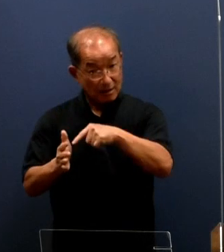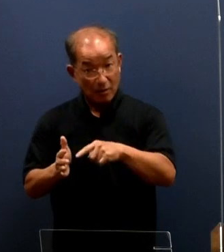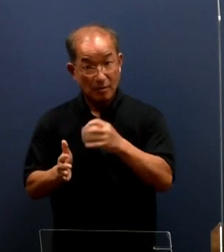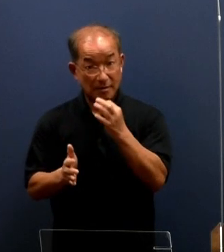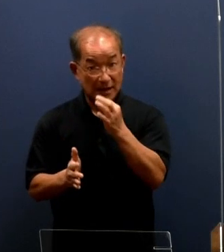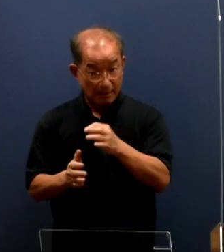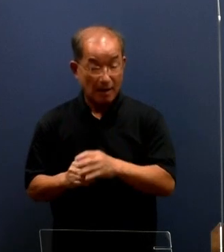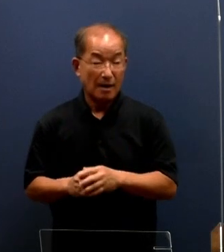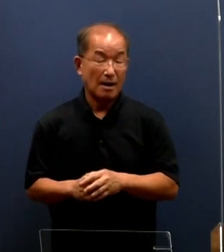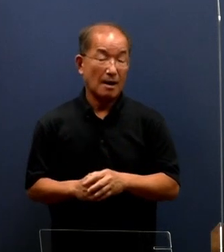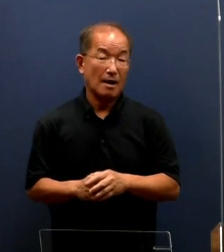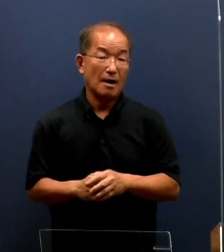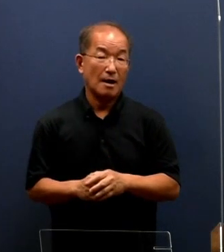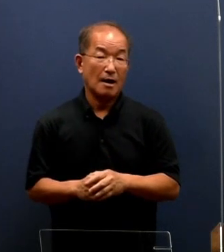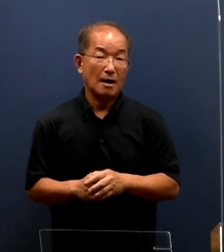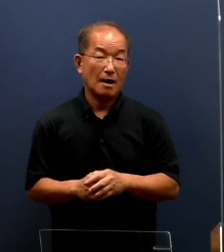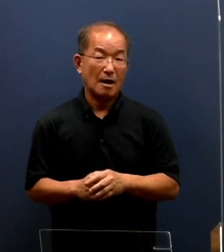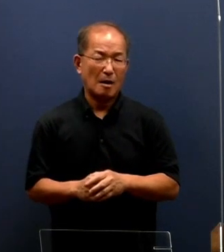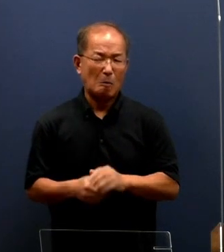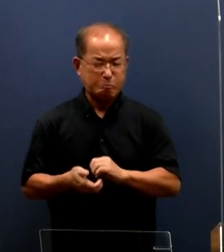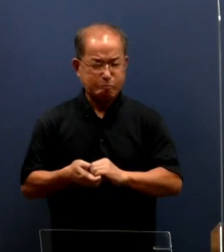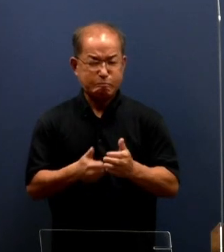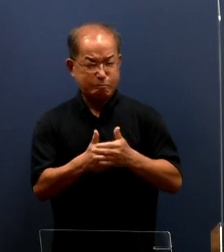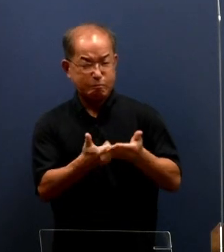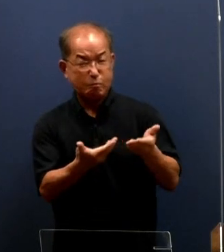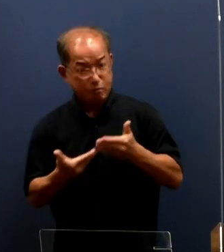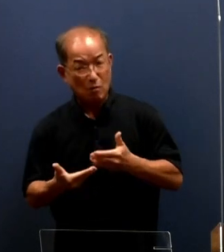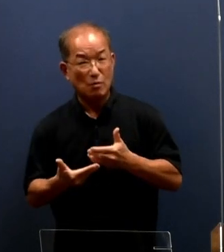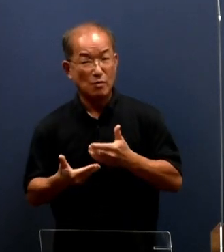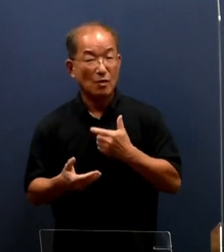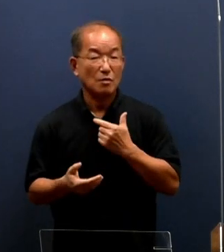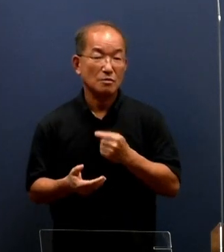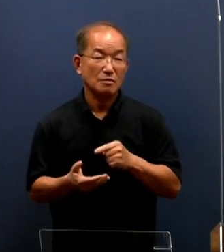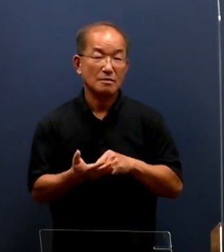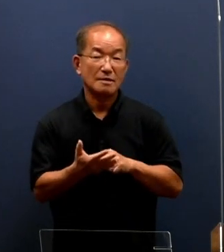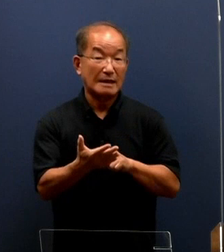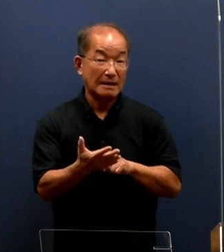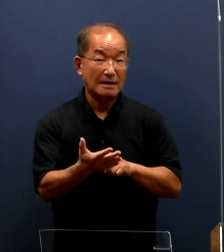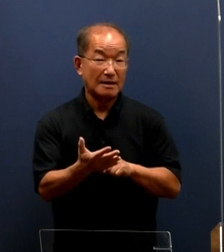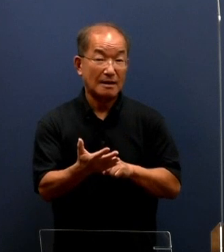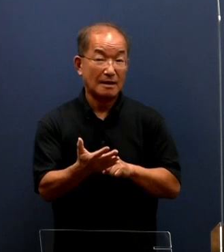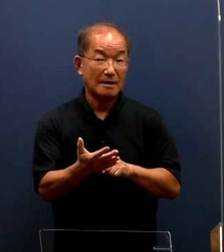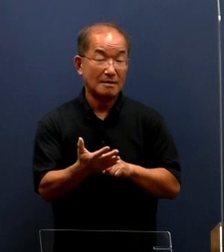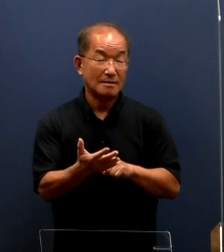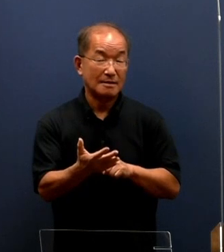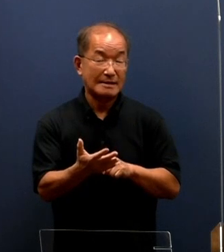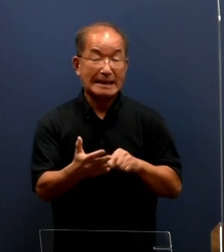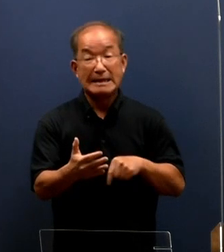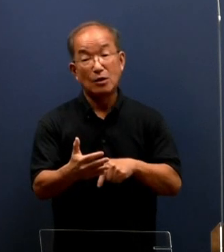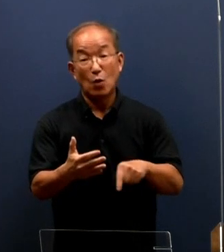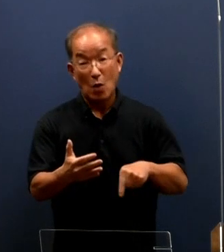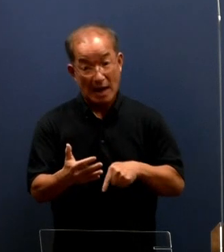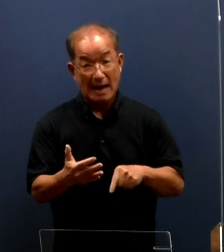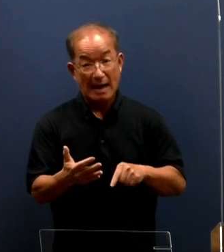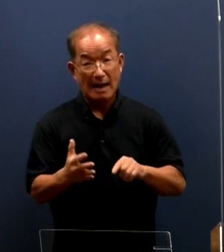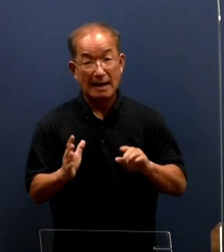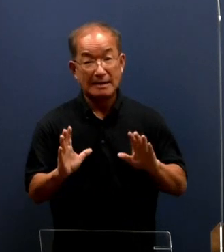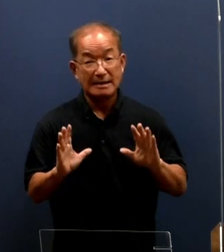こうしてもらわなきゃ困るというふうに言うことは言わなきゃいけないことはないです